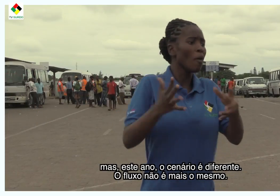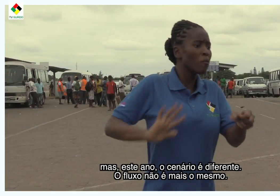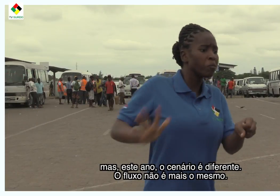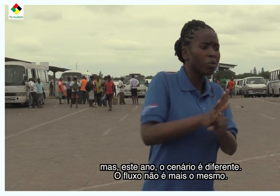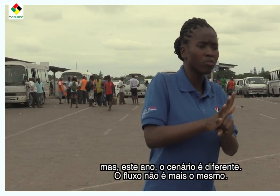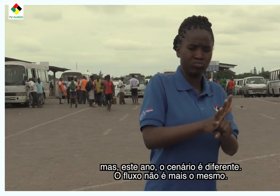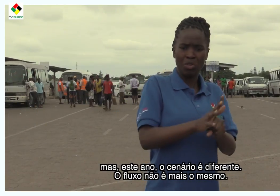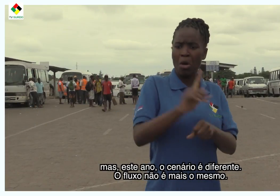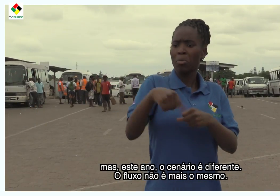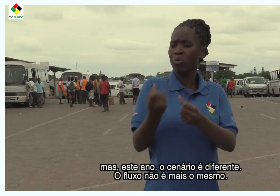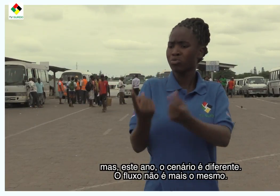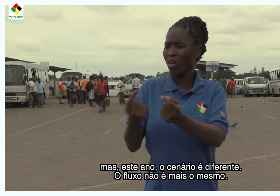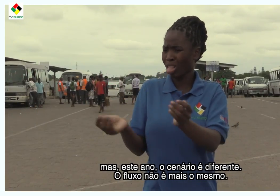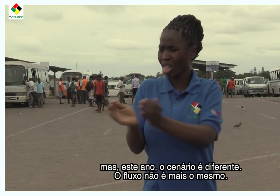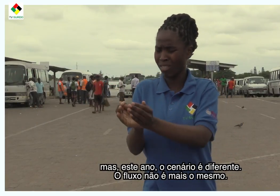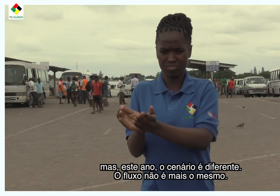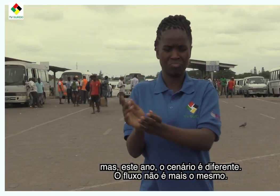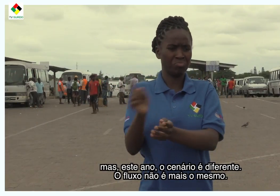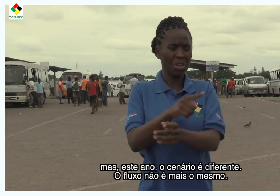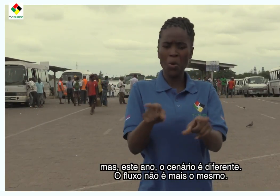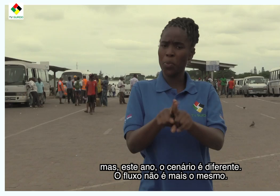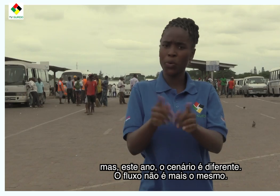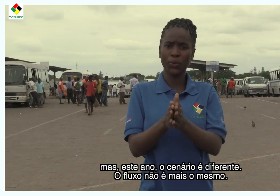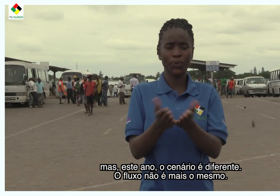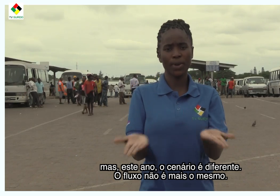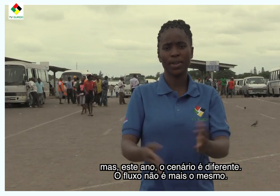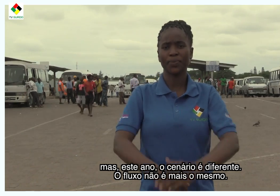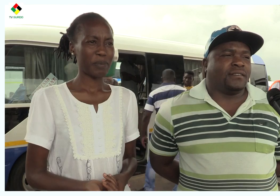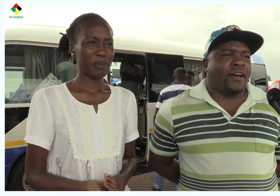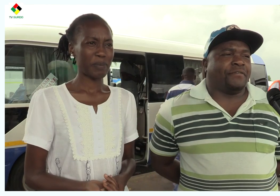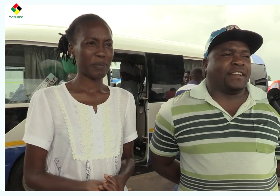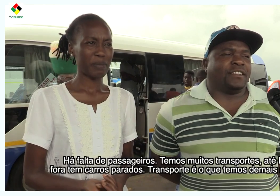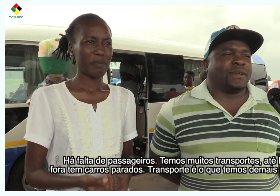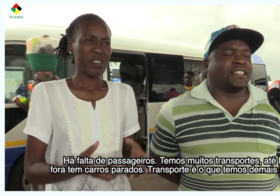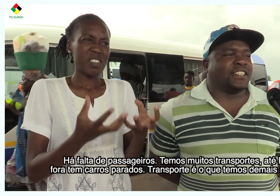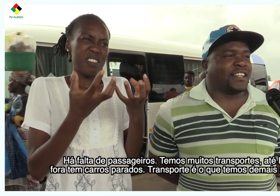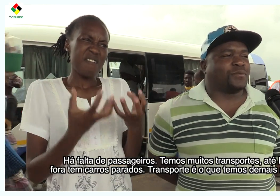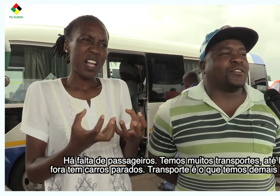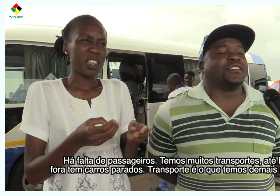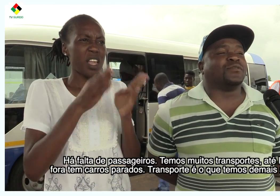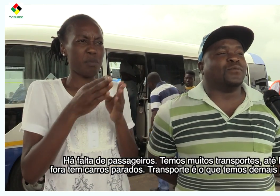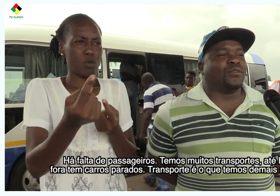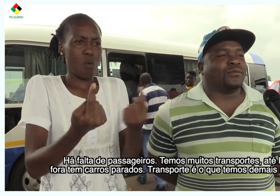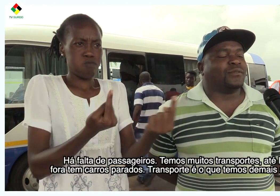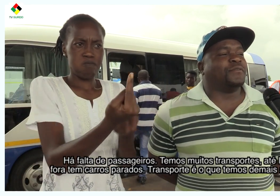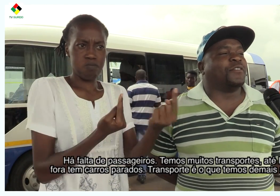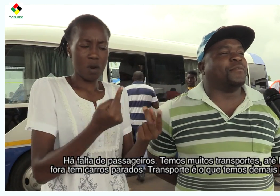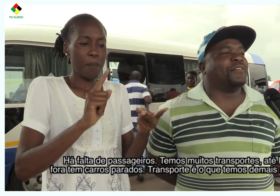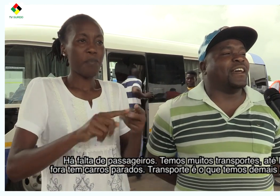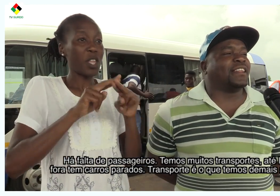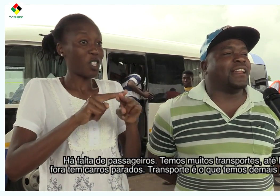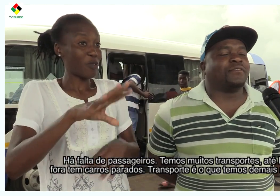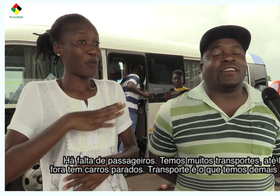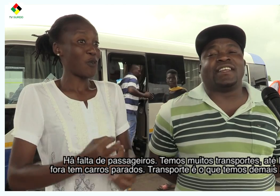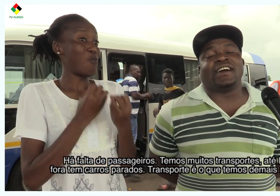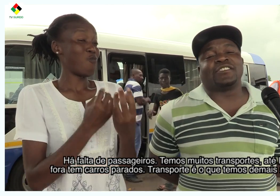ano, o cenário é diferente. O fluxo não é mais o mesmo. Não, é falta de passageiros. Transportes temos muito. Conforme